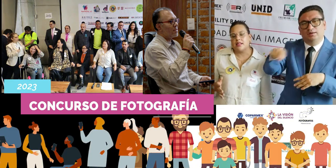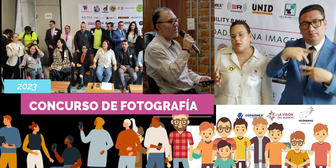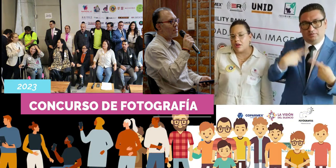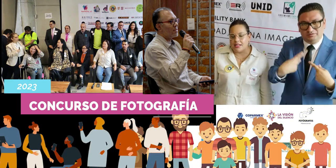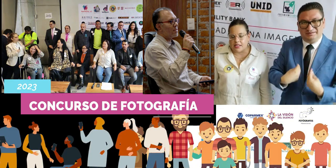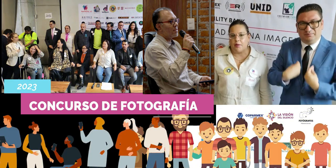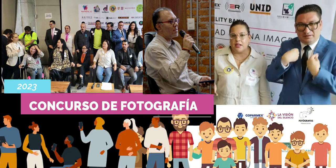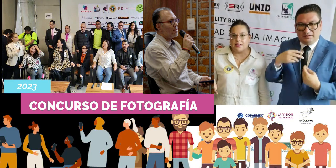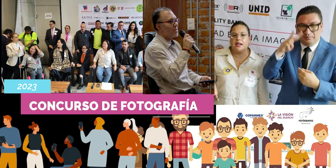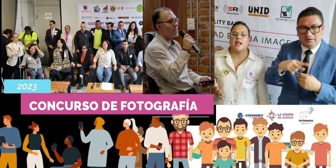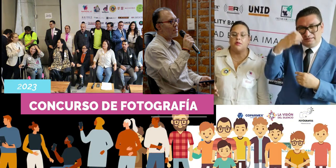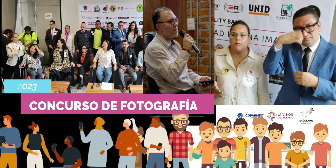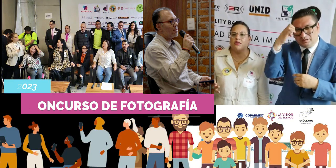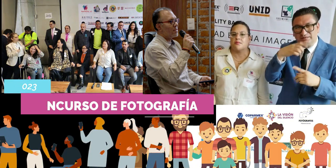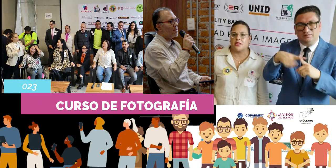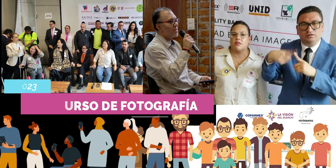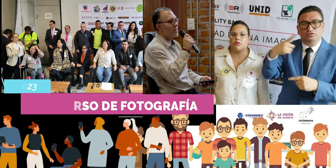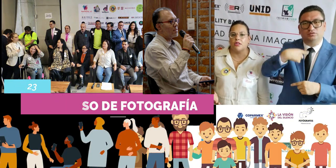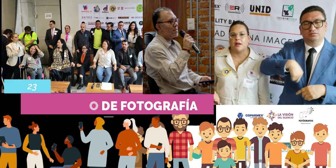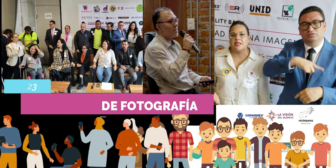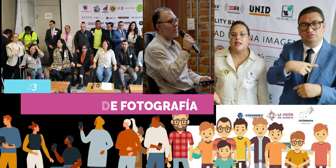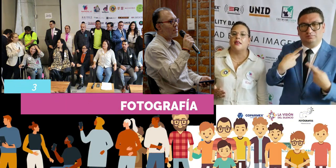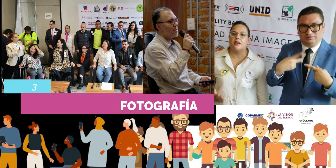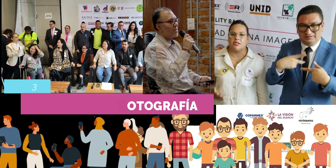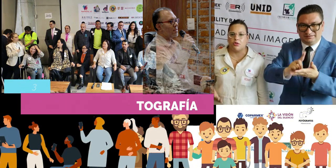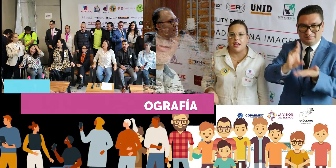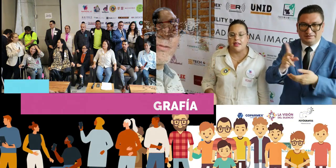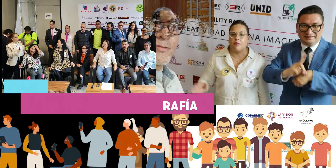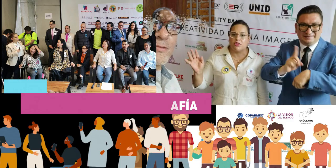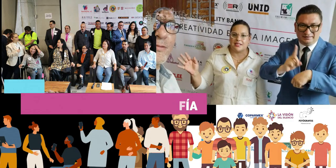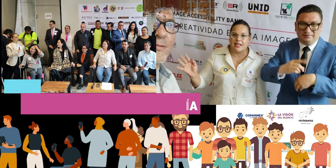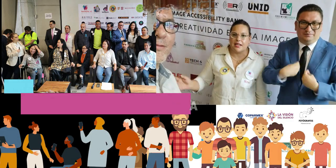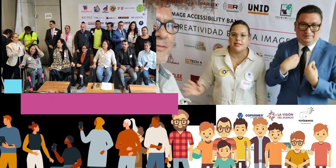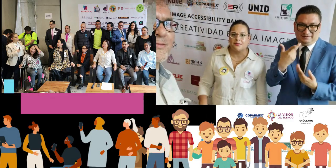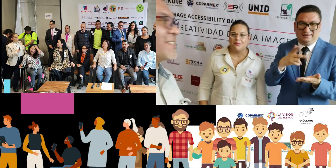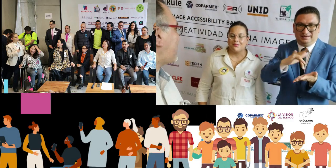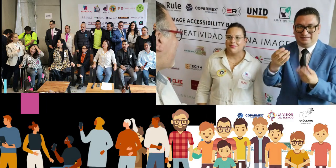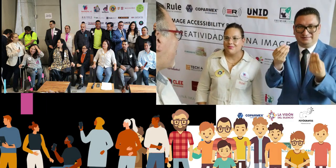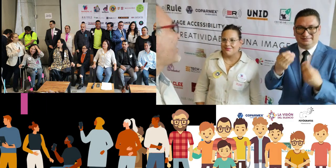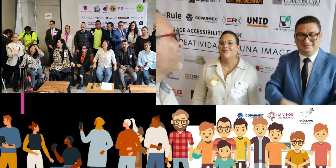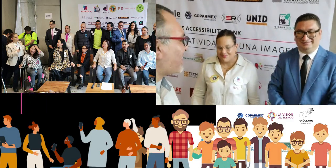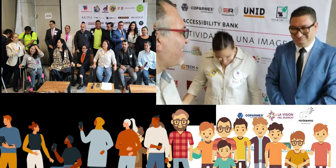realidades y todas las experiencias que tienen muchas personas con discapacidad en nuestro día a día Muchas gracias